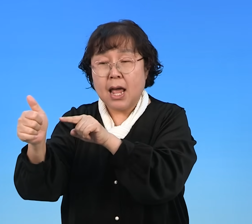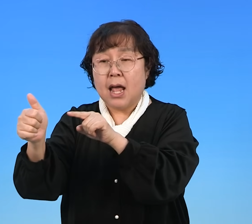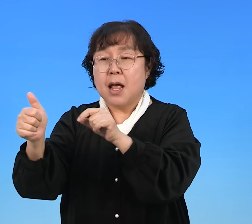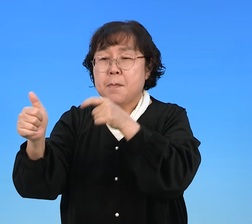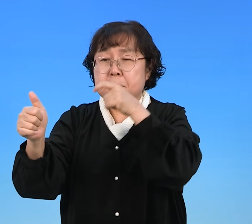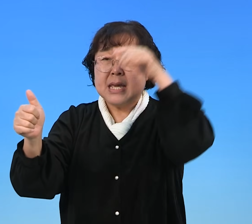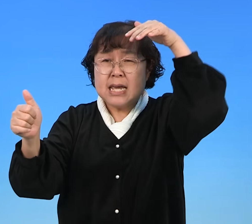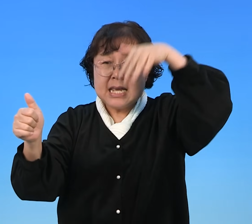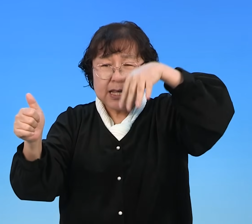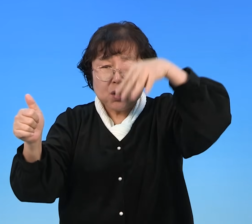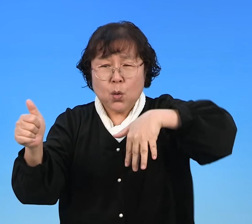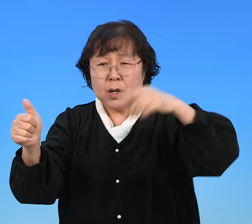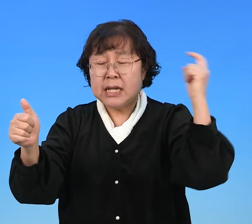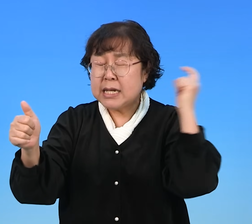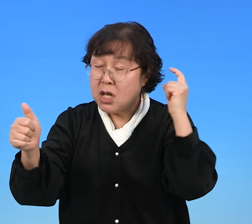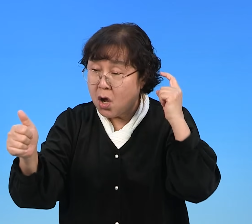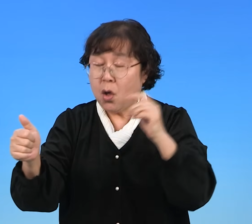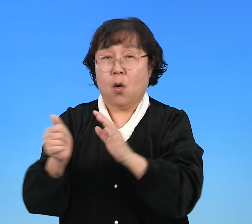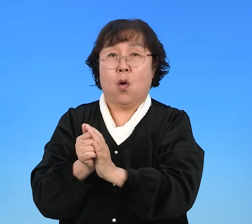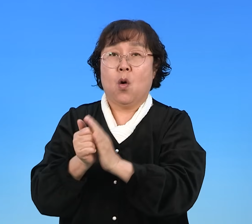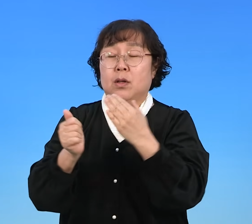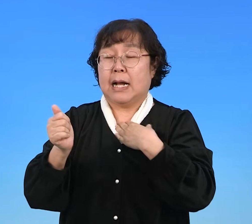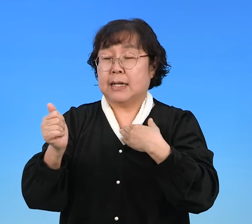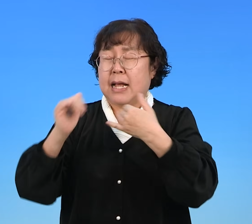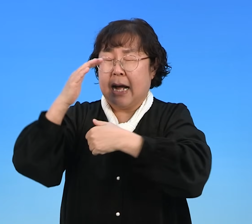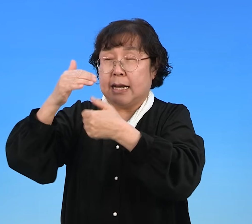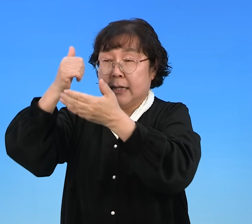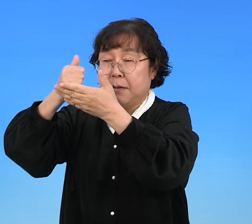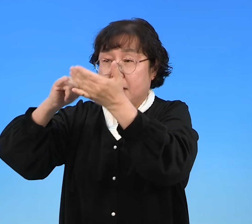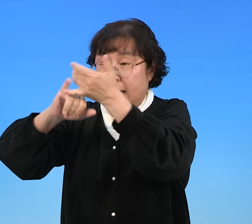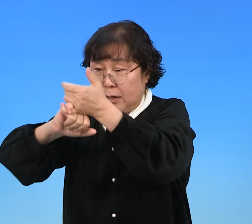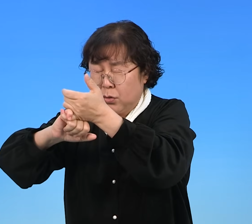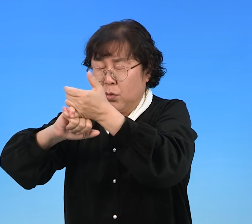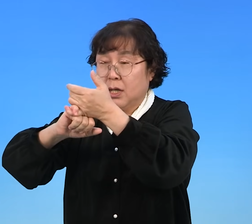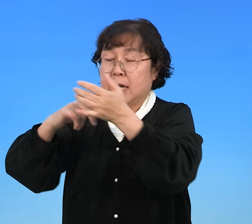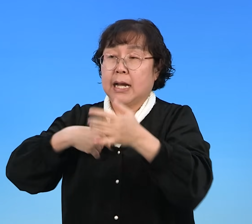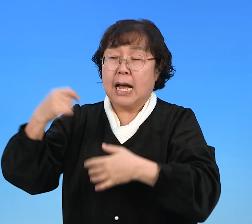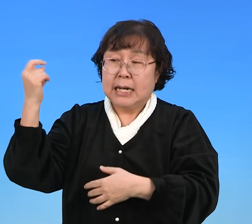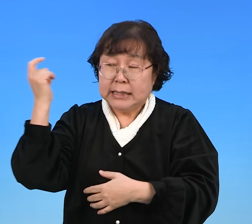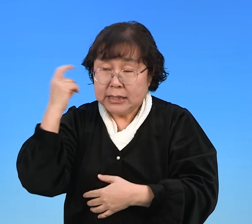하나님의 약속이 내게 임했고 나는 하나님의 신실하심을 믿고 있고,